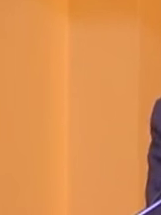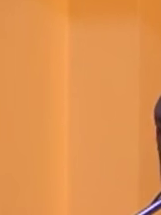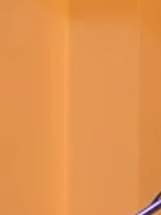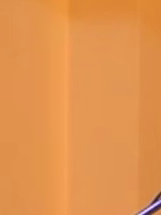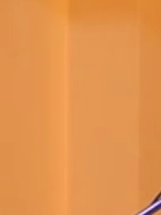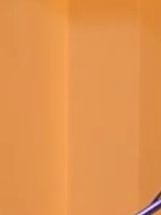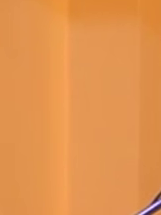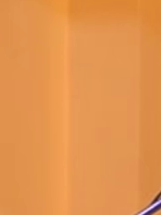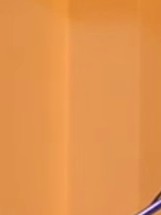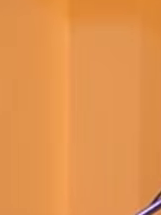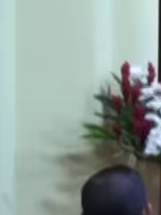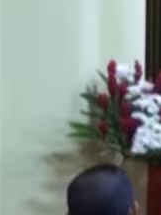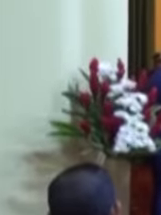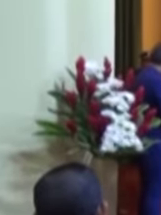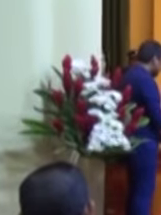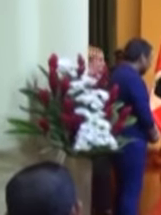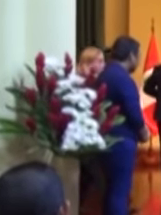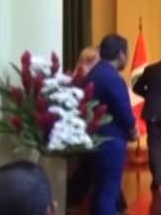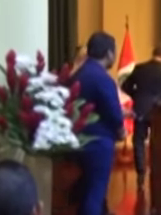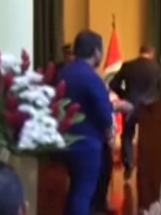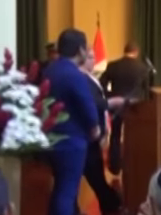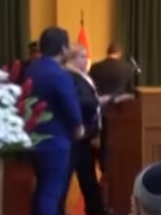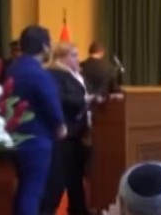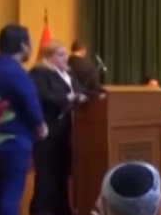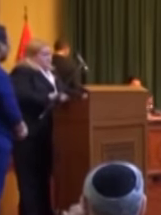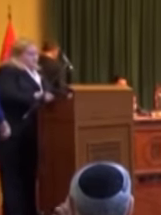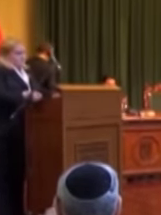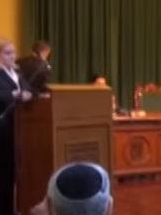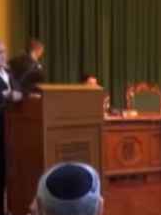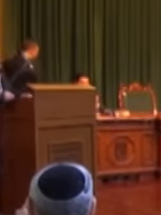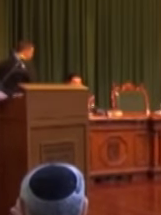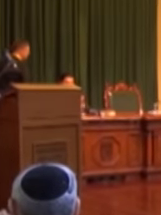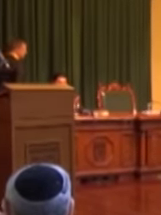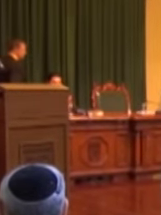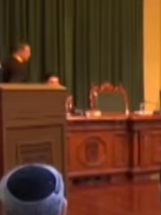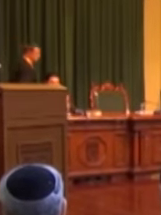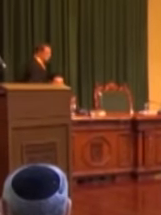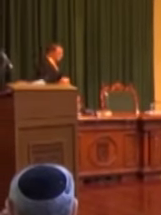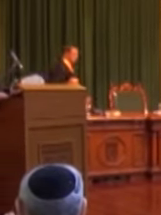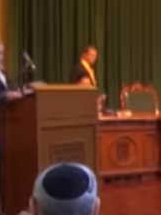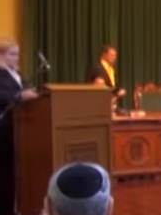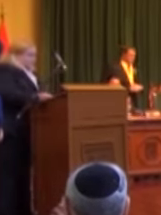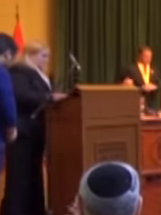gracias.